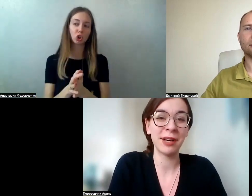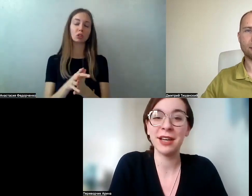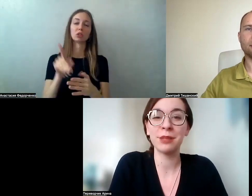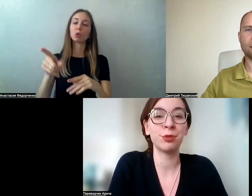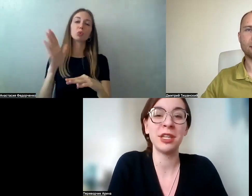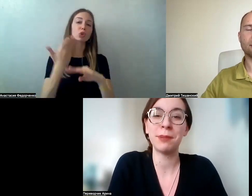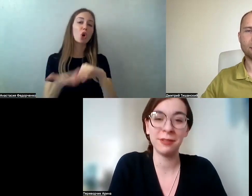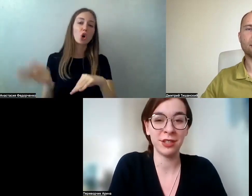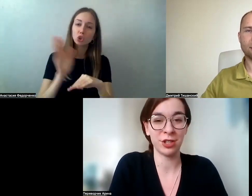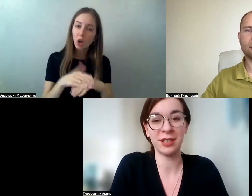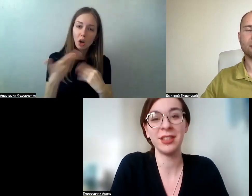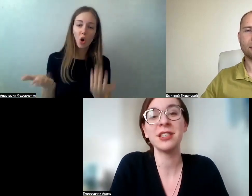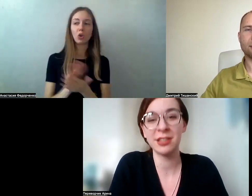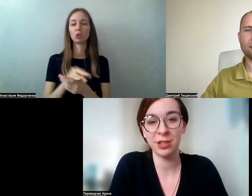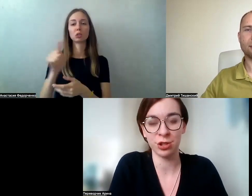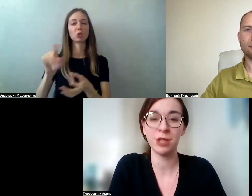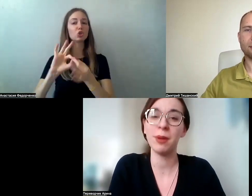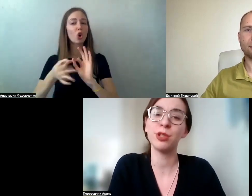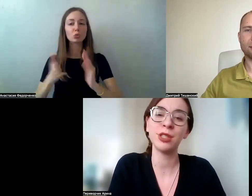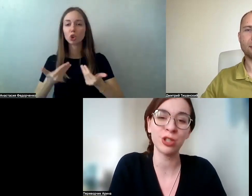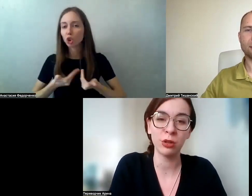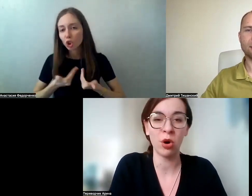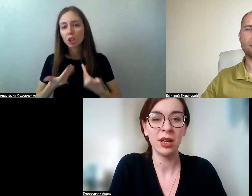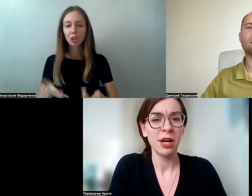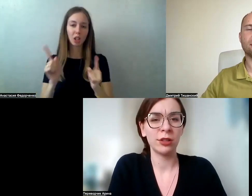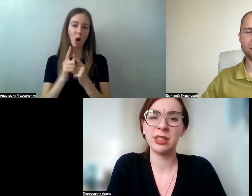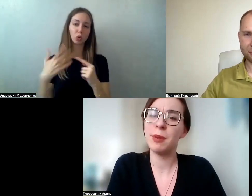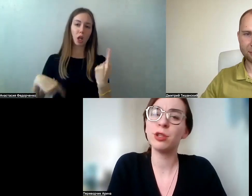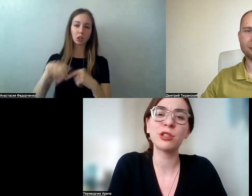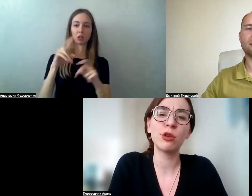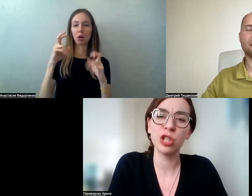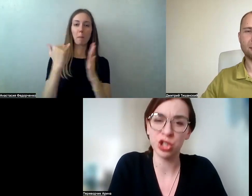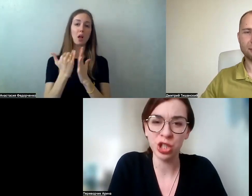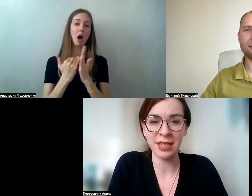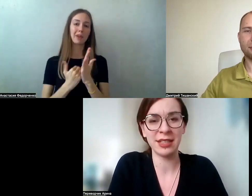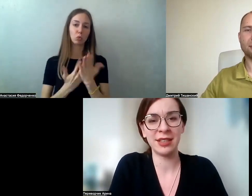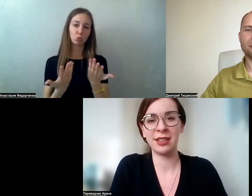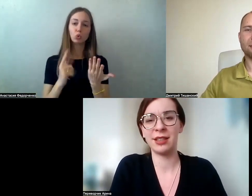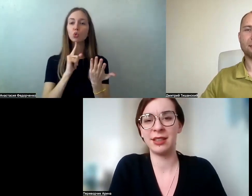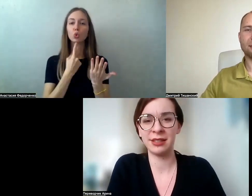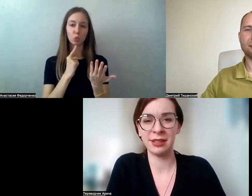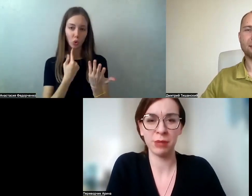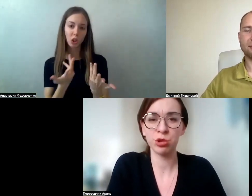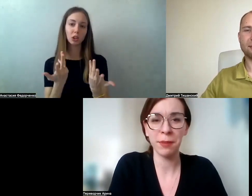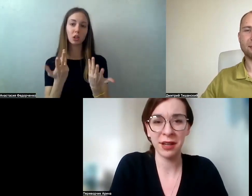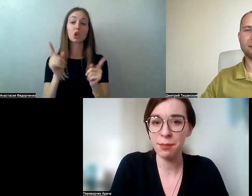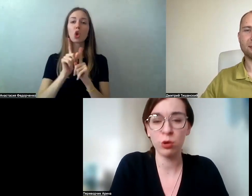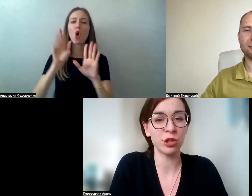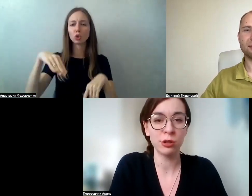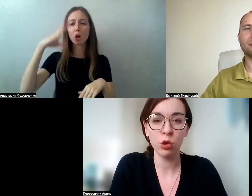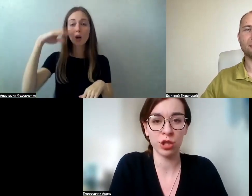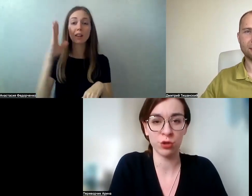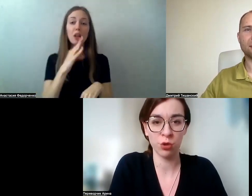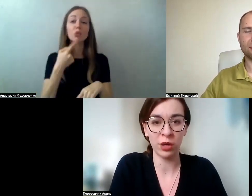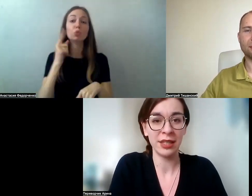Ты по карьерному пути не продвинешься, ты не слышишь, тебе будет тяжело, тебе будет сложно жить, потому что программа